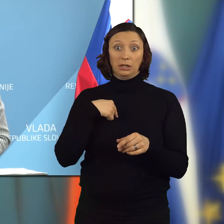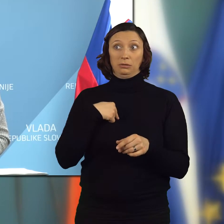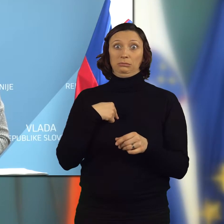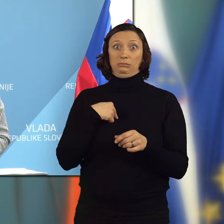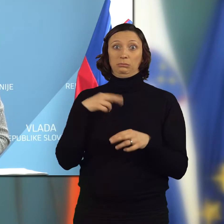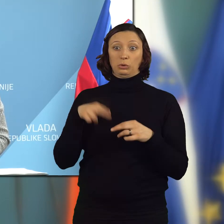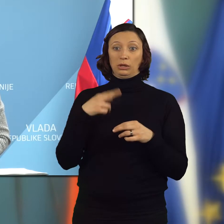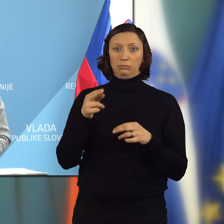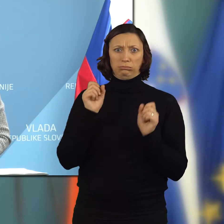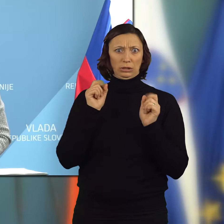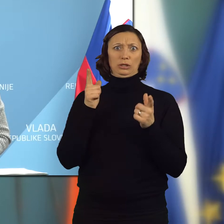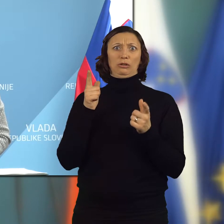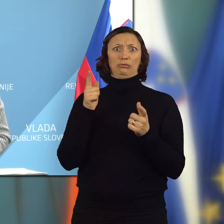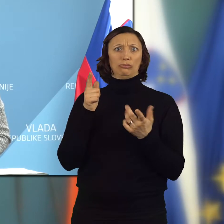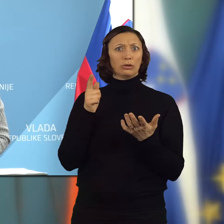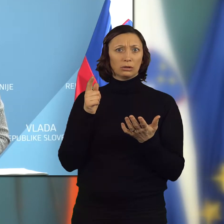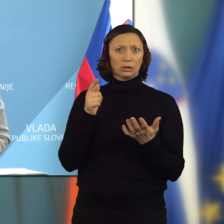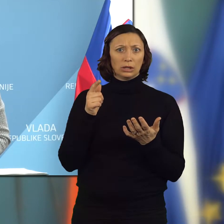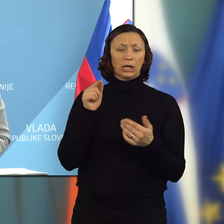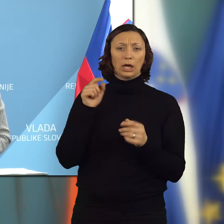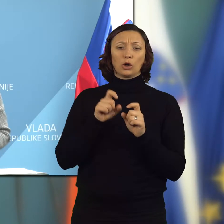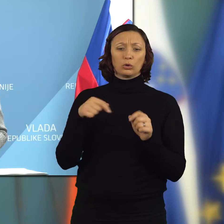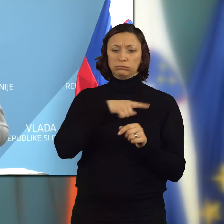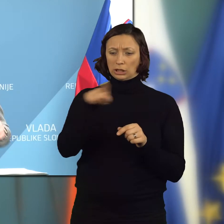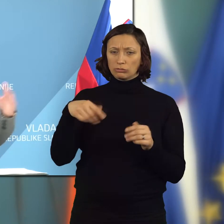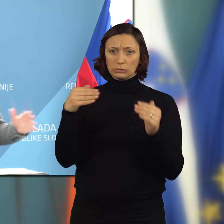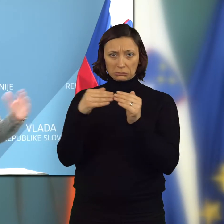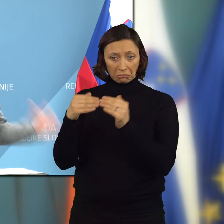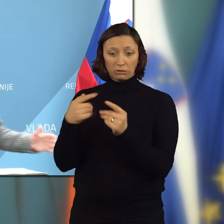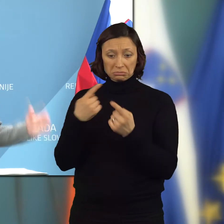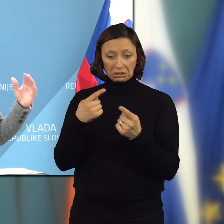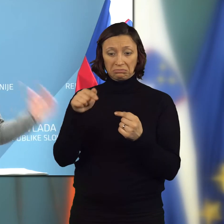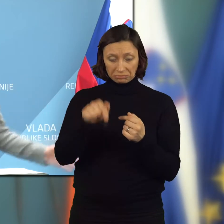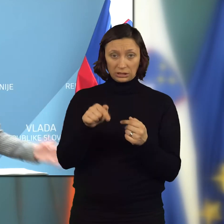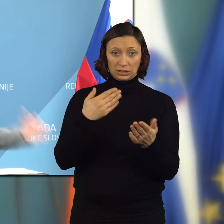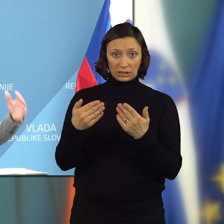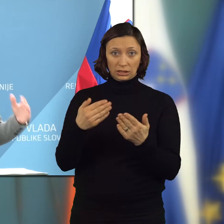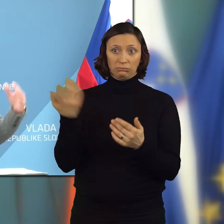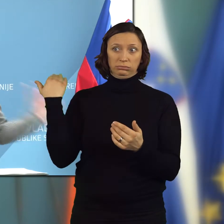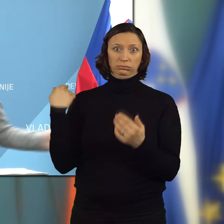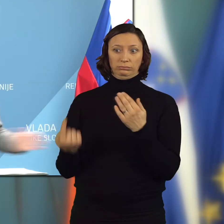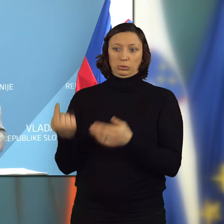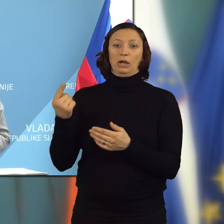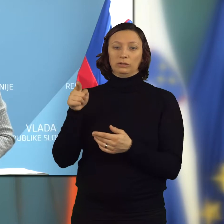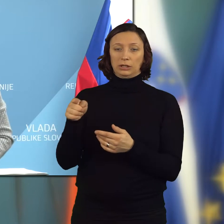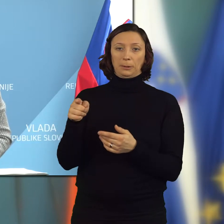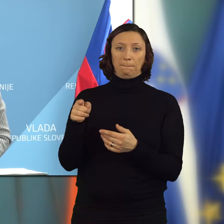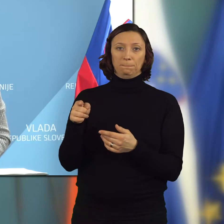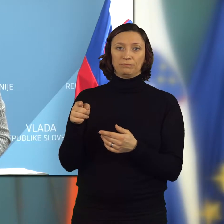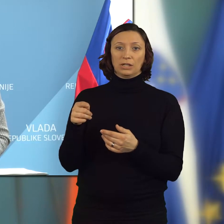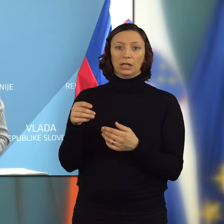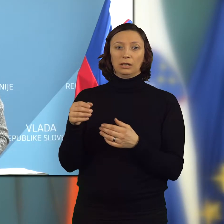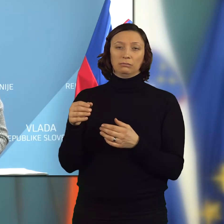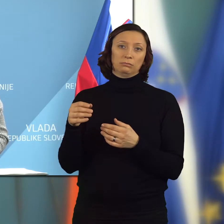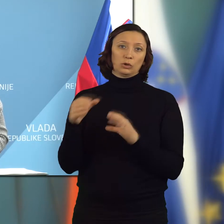in zato sem bila potem malo presenečena, da kljub našim dogovorom na tistem sestanku je prišlo do vse